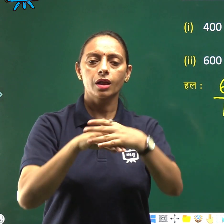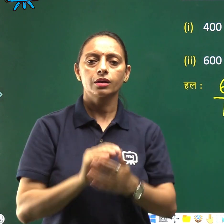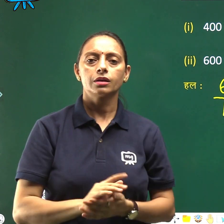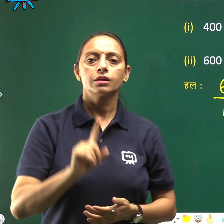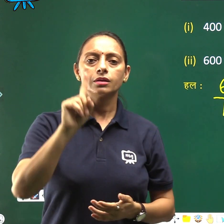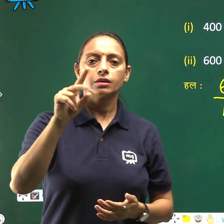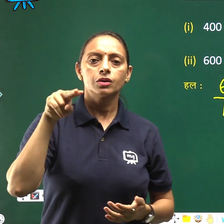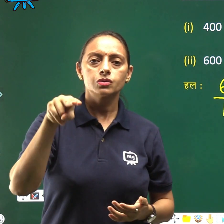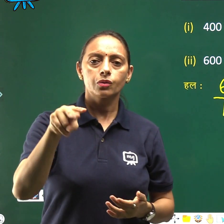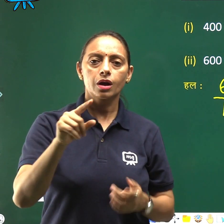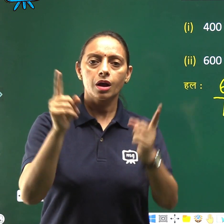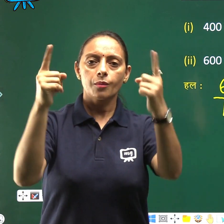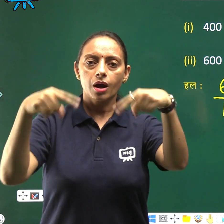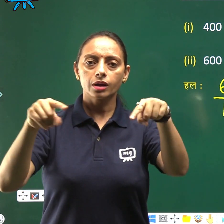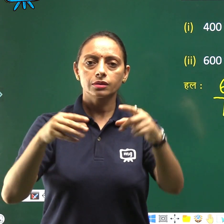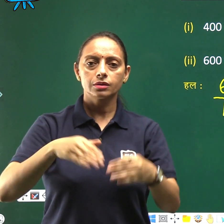भाग देंगे,